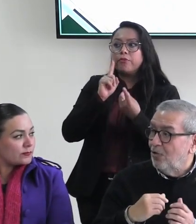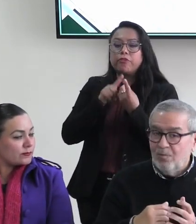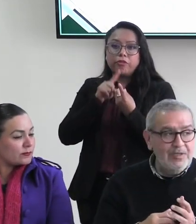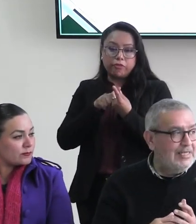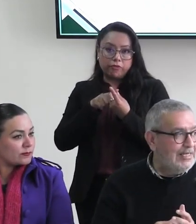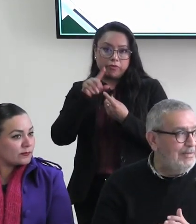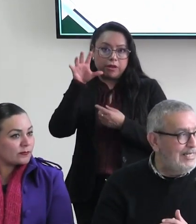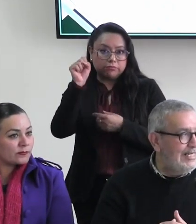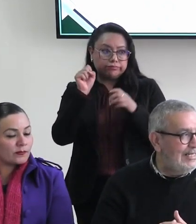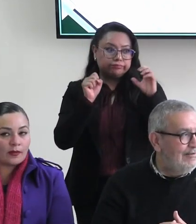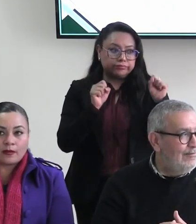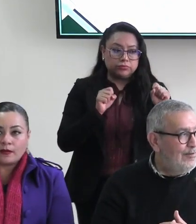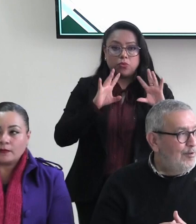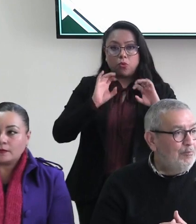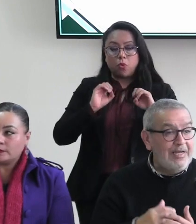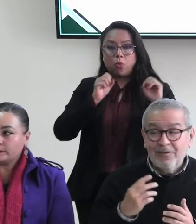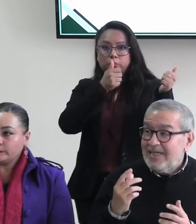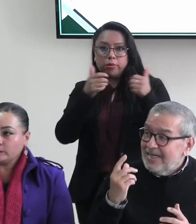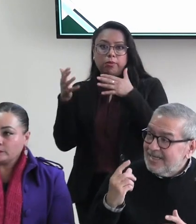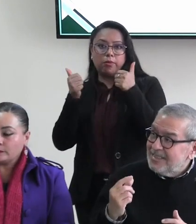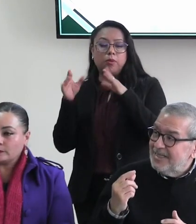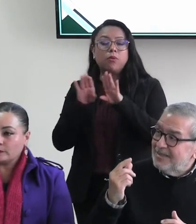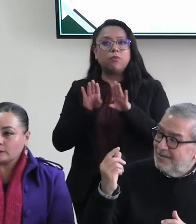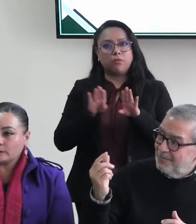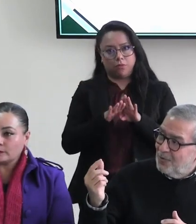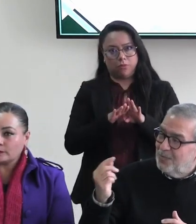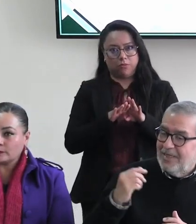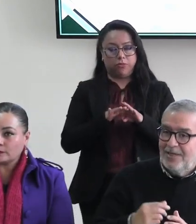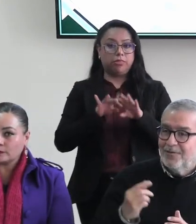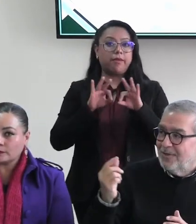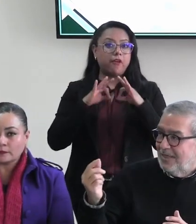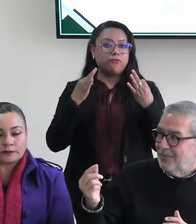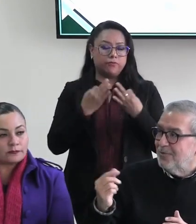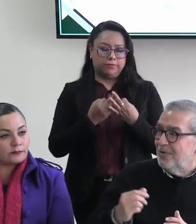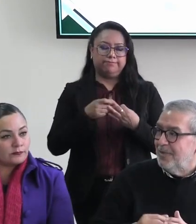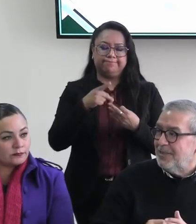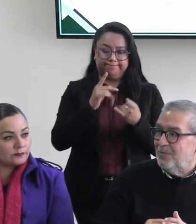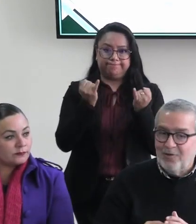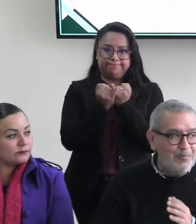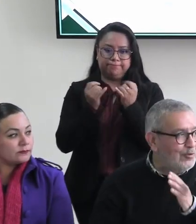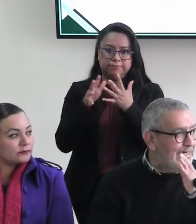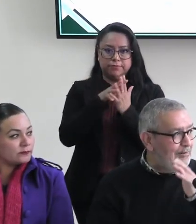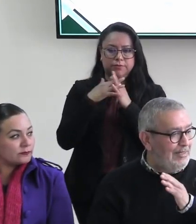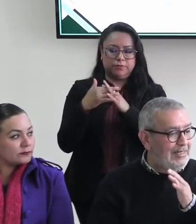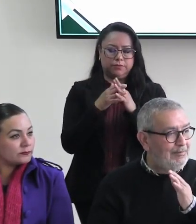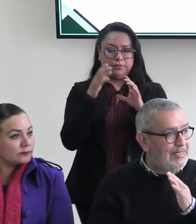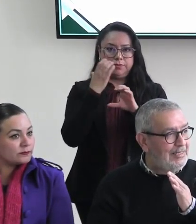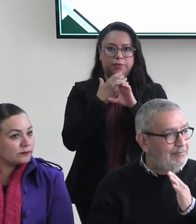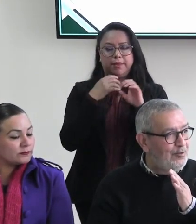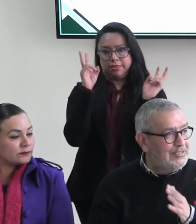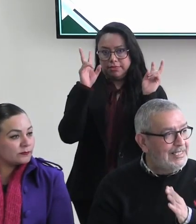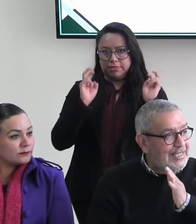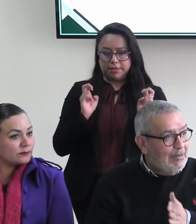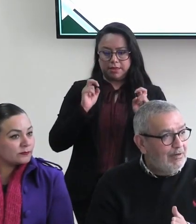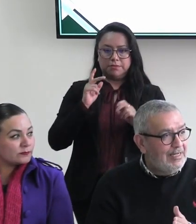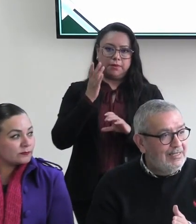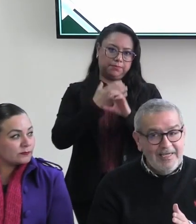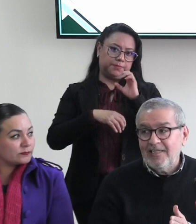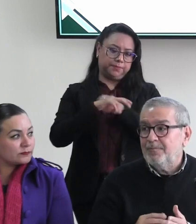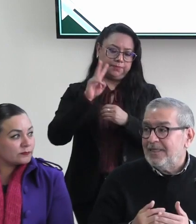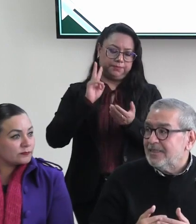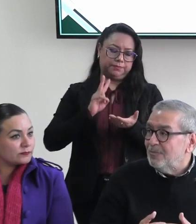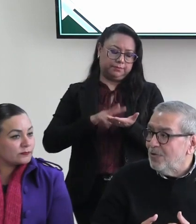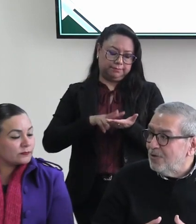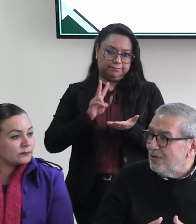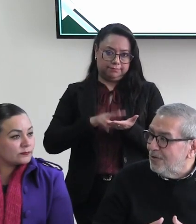y cómo y de qué manera. Pero tiene que ser combinado con el asunto del patrimonio, porque el bosque de agua